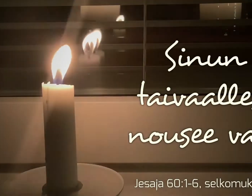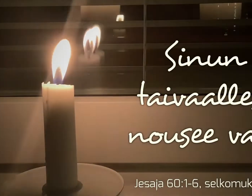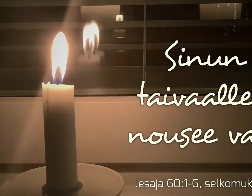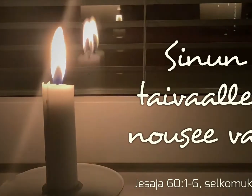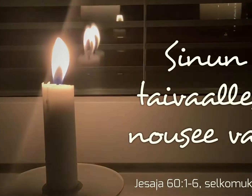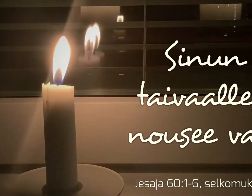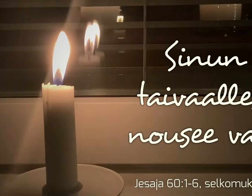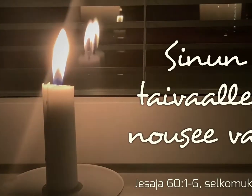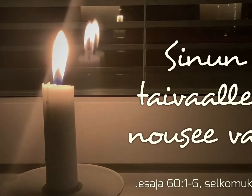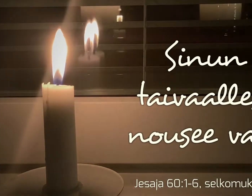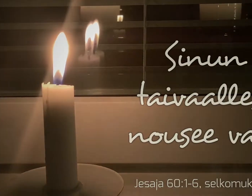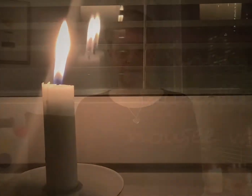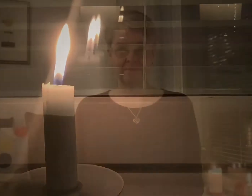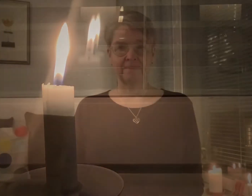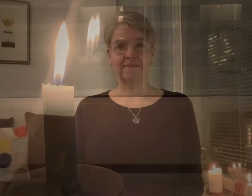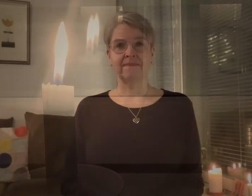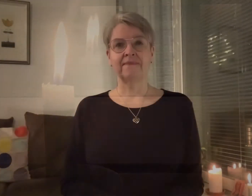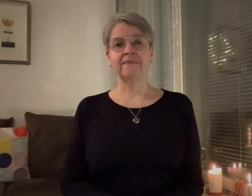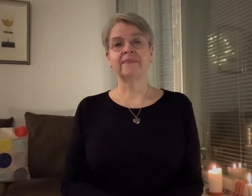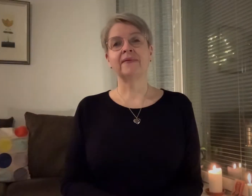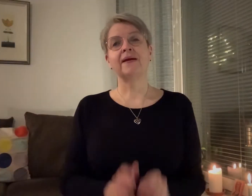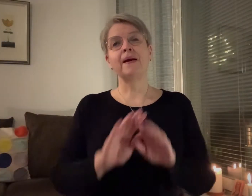sinun taivaallesi nousee valo.